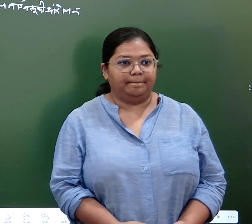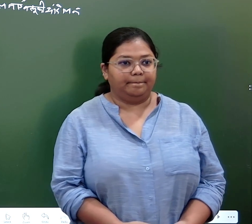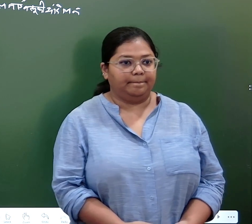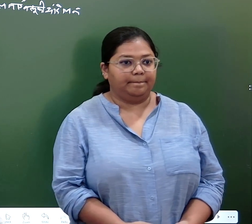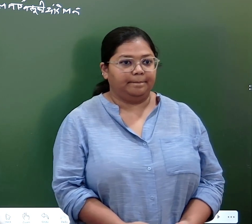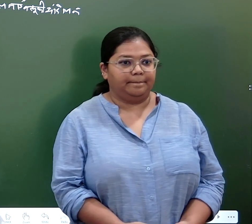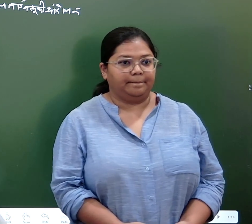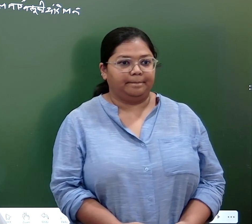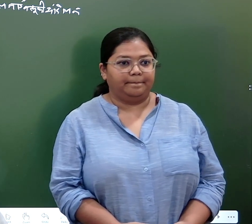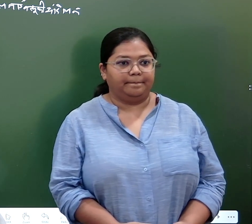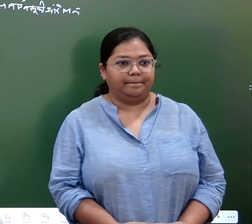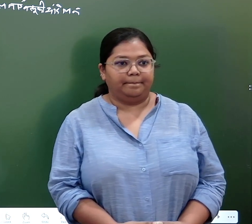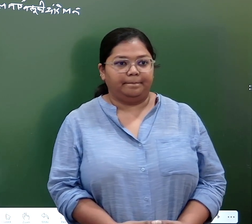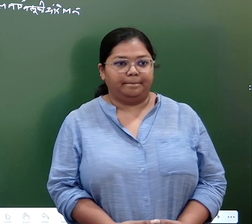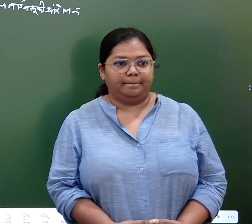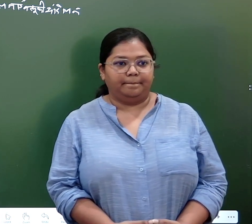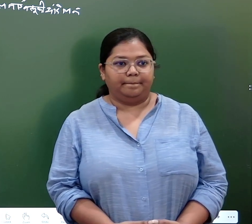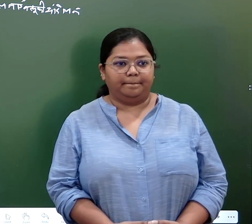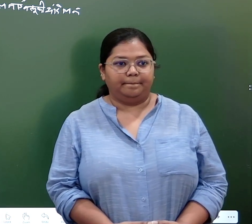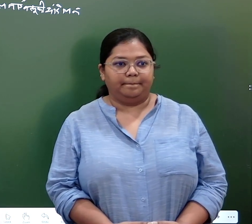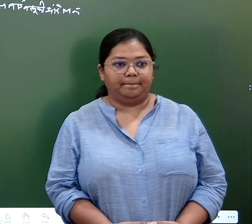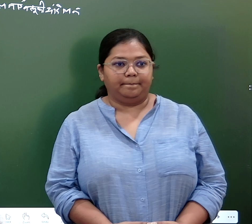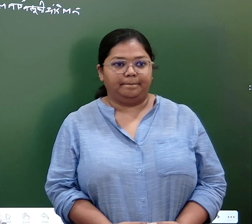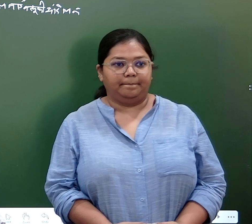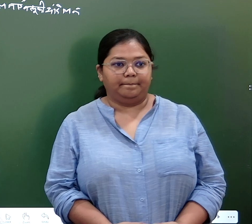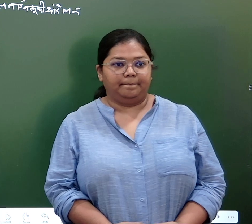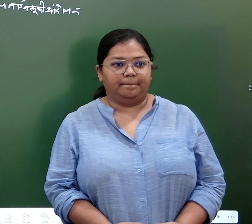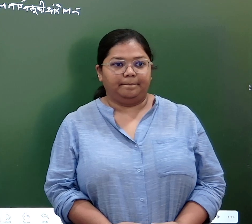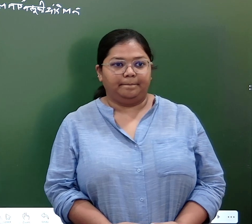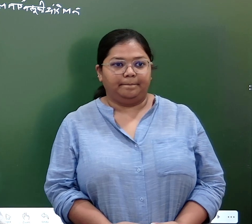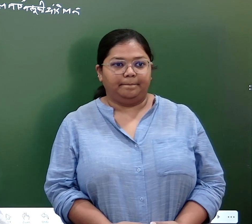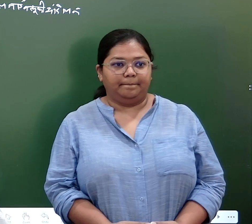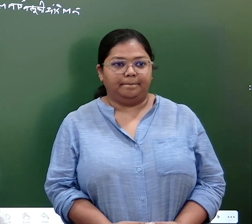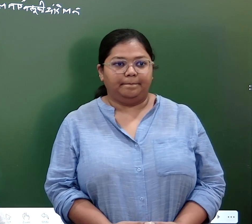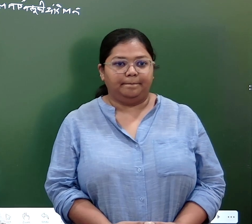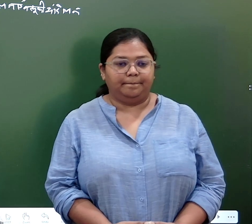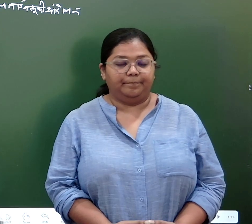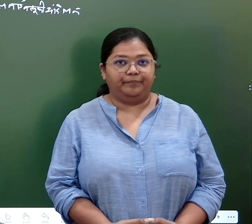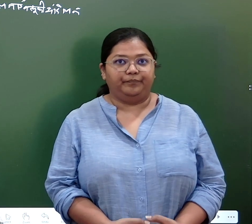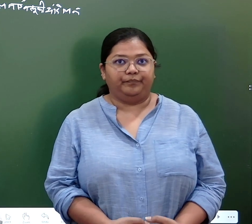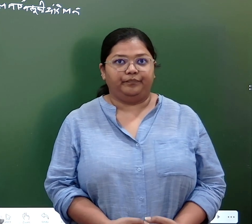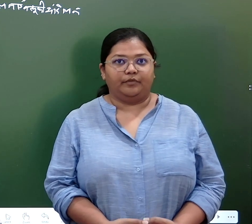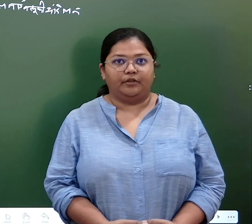में धार्मिक जीवन के क्षेत्र में एक नई महत्वपूर्ण चेतना का विकास हुआ,